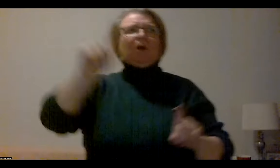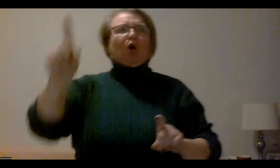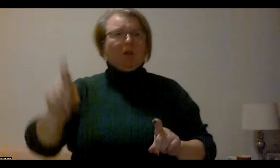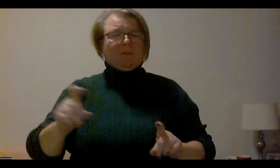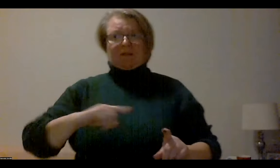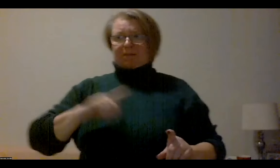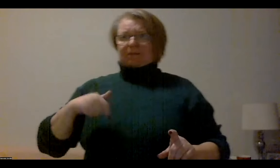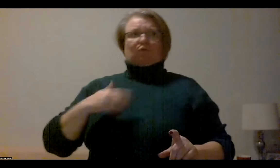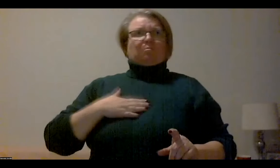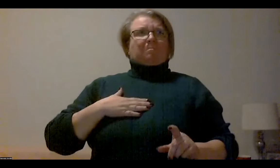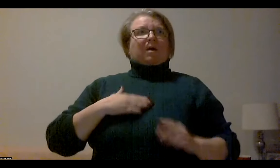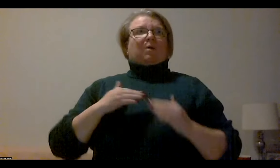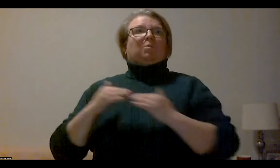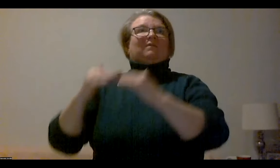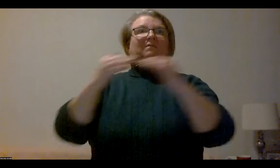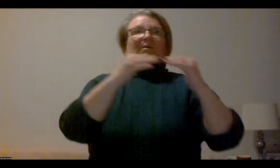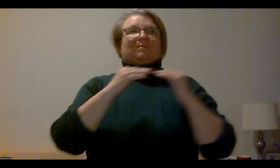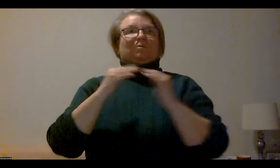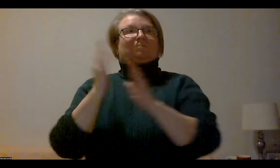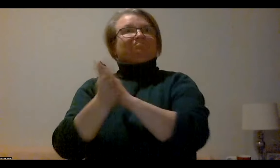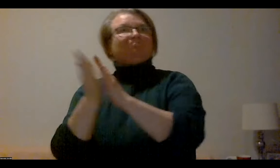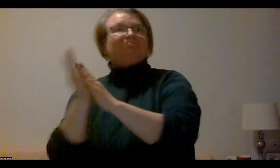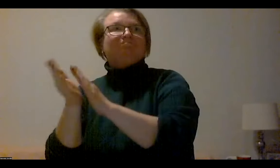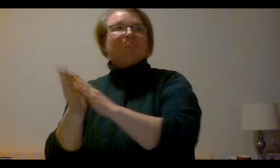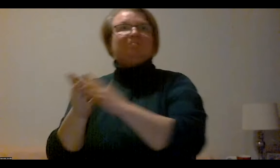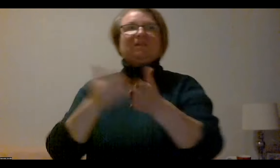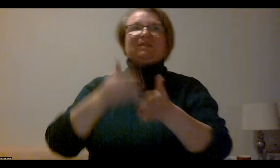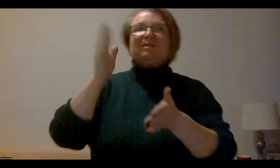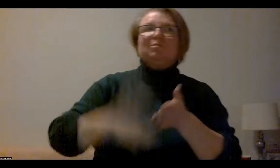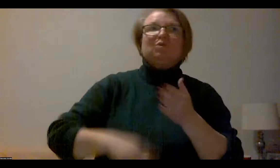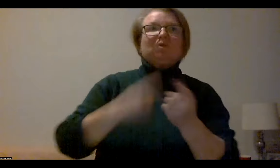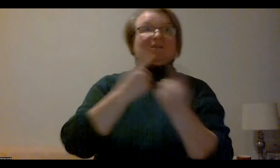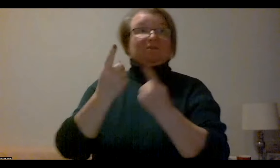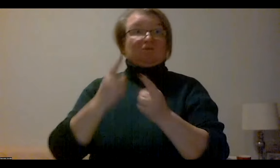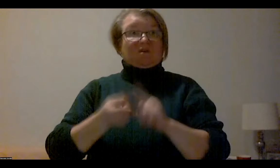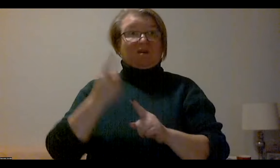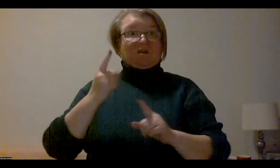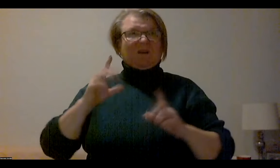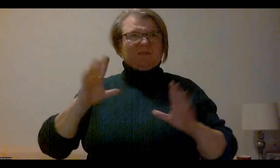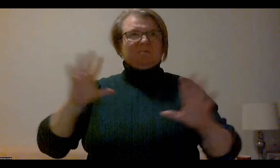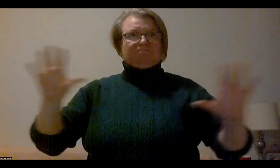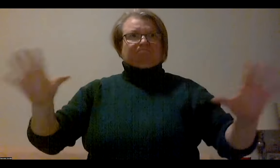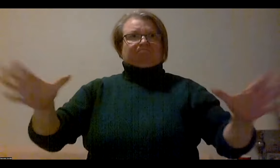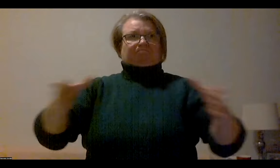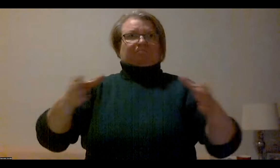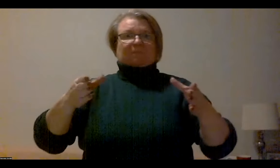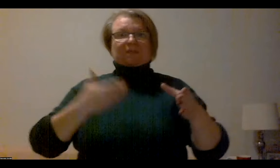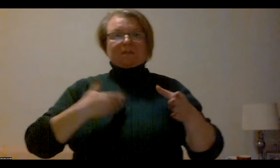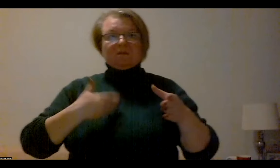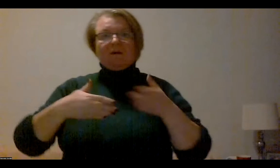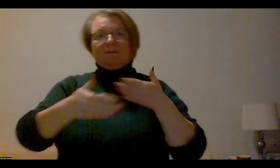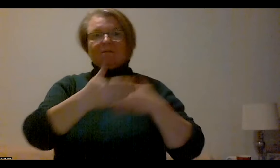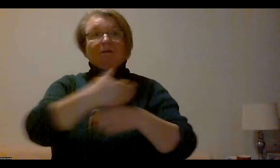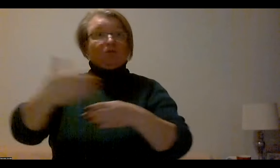olisin pystynyt itse hoitamaan vakuutuksen. Eli tuntuu, että näitä ongelmia tässä yhdenvertaisuudessa ja saavutettavuudessa ja esteettömyydessä on